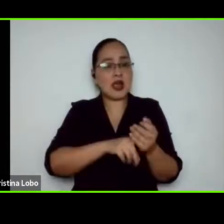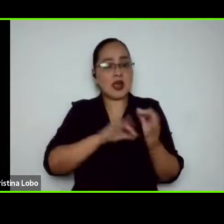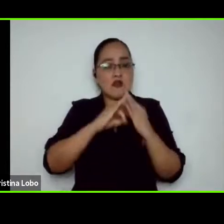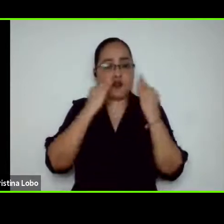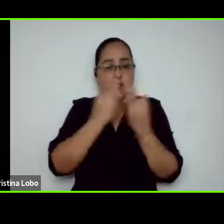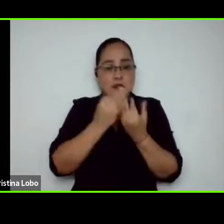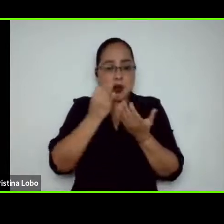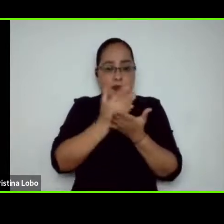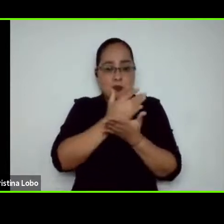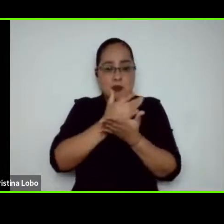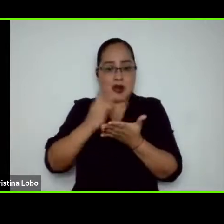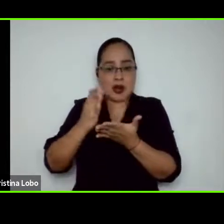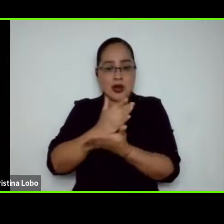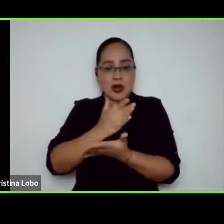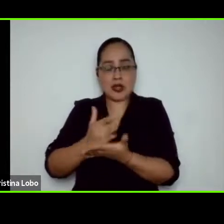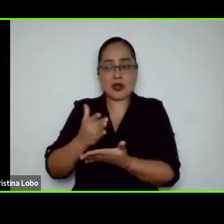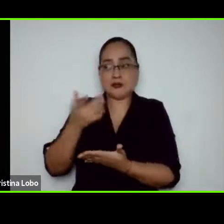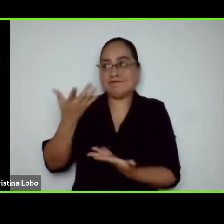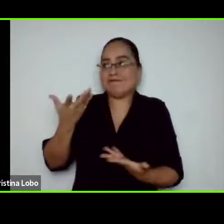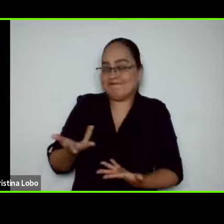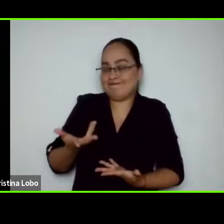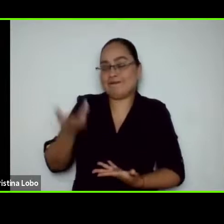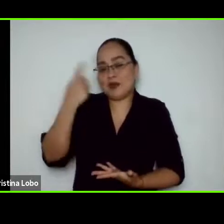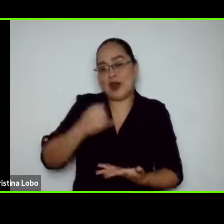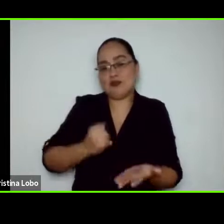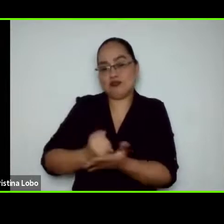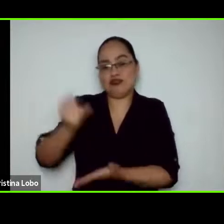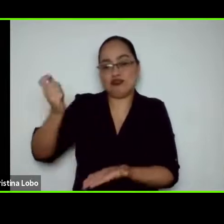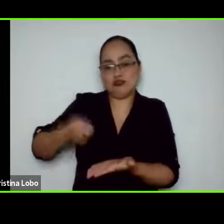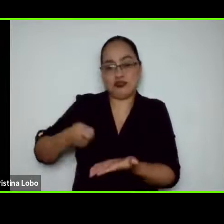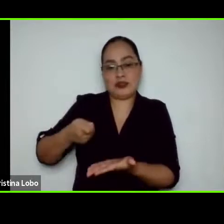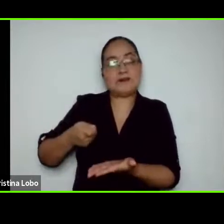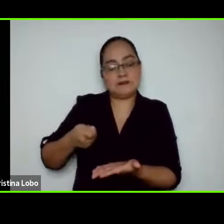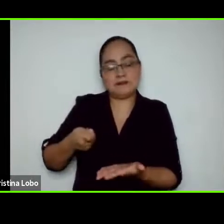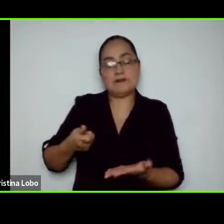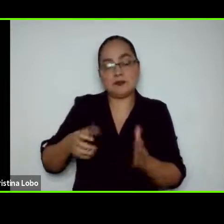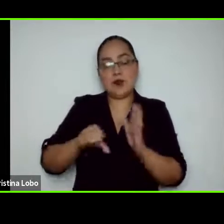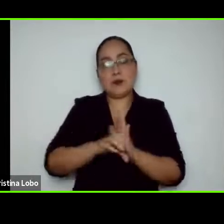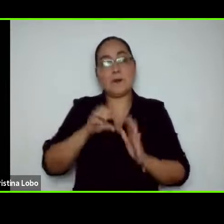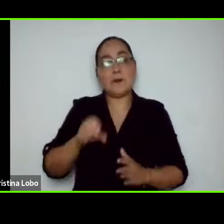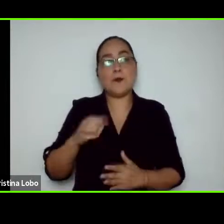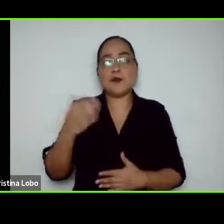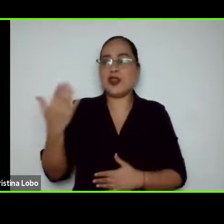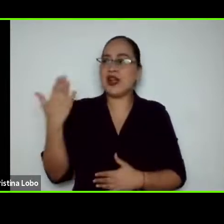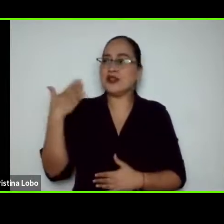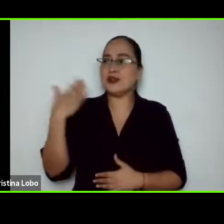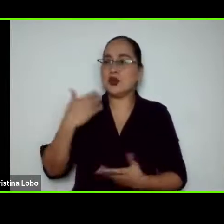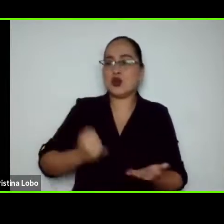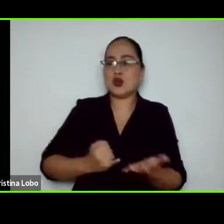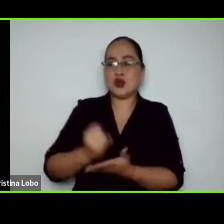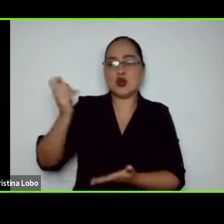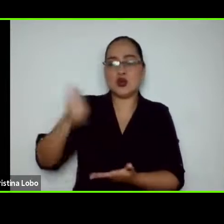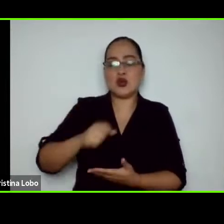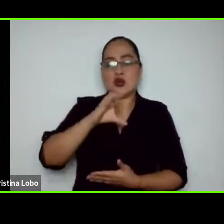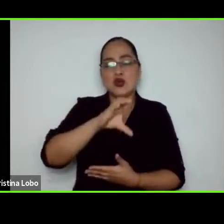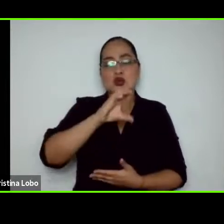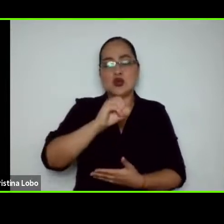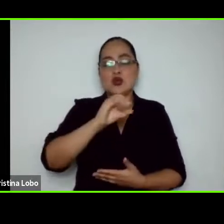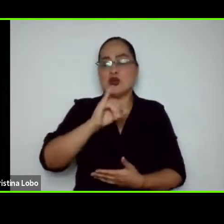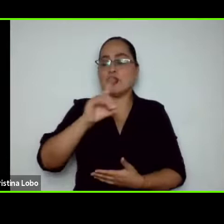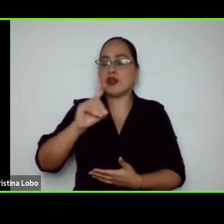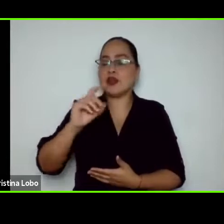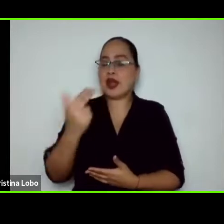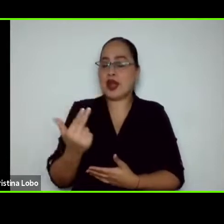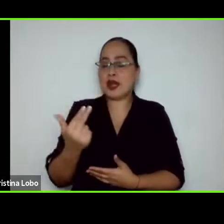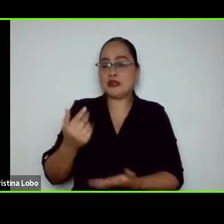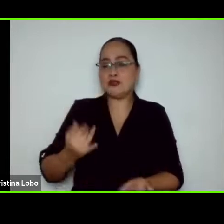modo, en resoluciones jurisdiccionales. Si piensan, por ejemplo, en una de las últimas resoluciones de la Corte Interamericana de Derechos Humanos, que